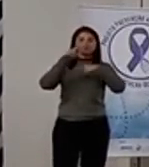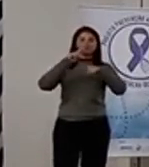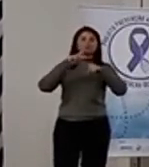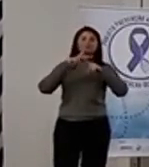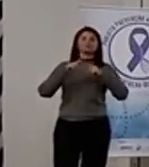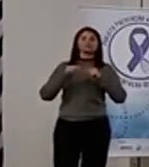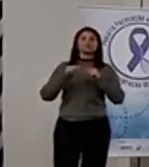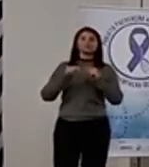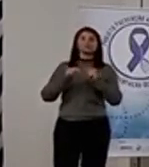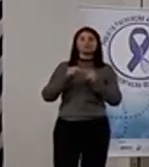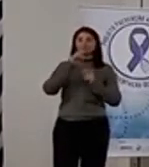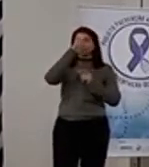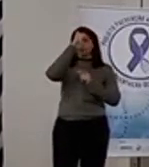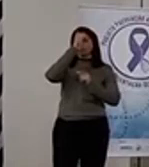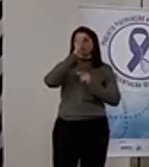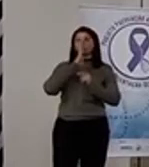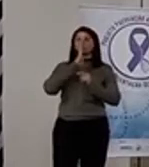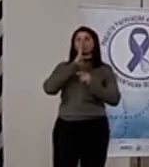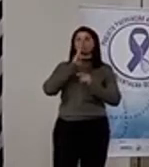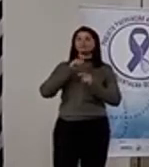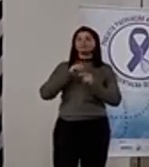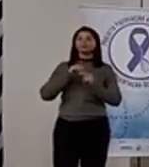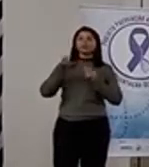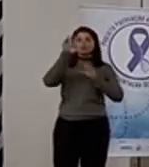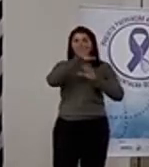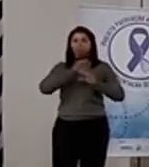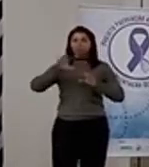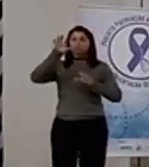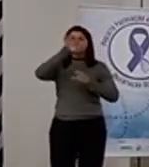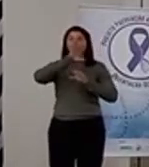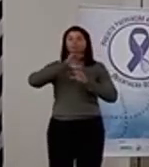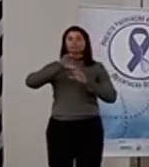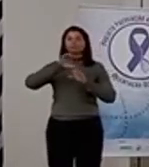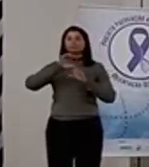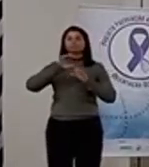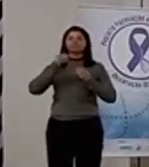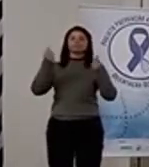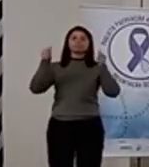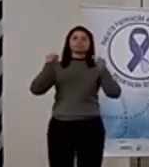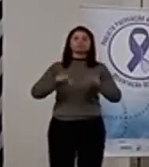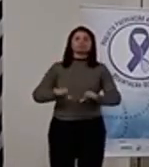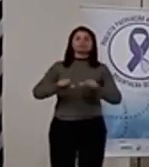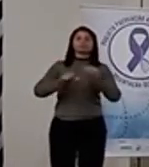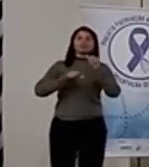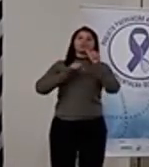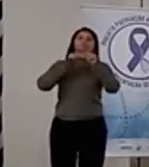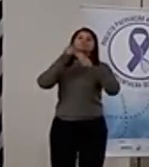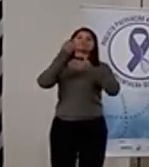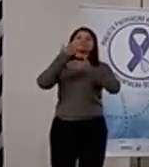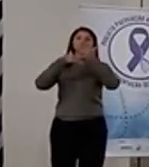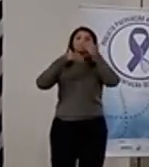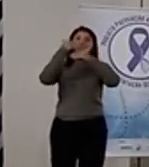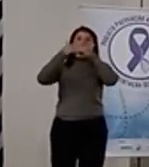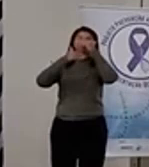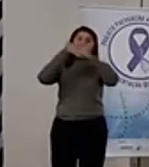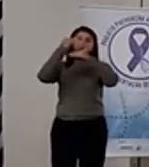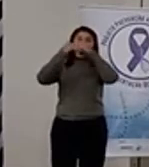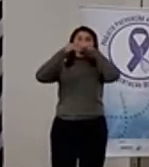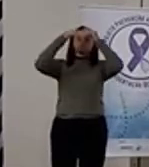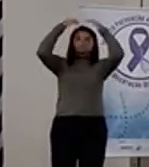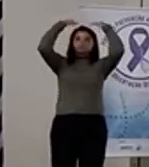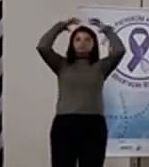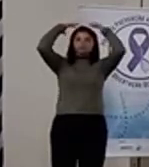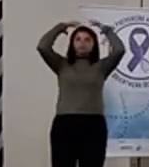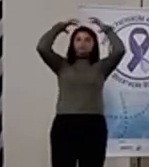linha média facial. E isso envolve o quê? Geralmente, malformação cerebral. Geralmente a criança tem defeito na segmentação